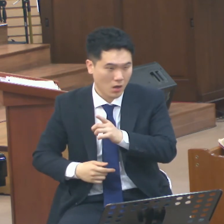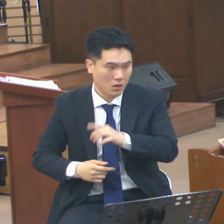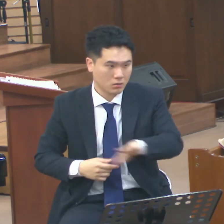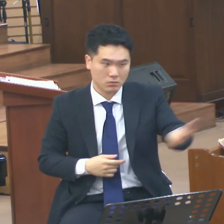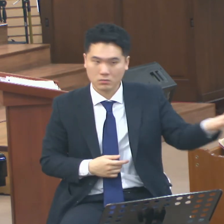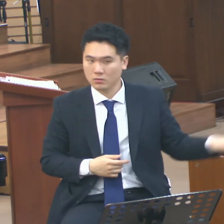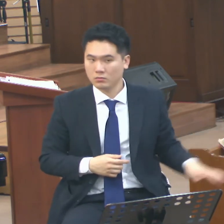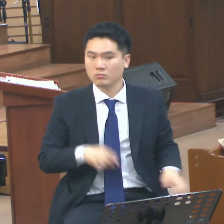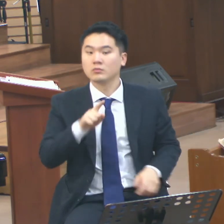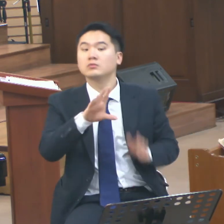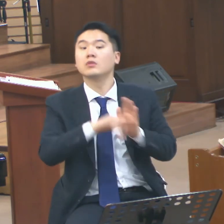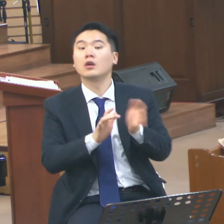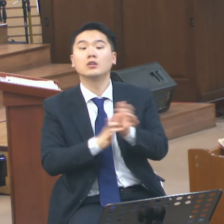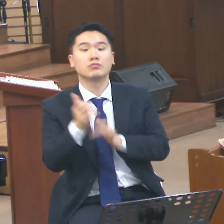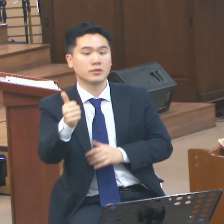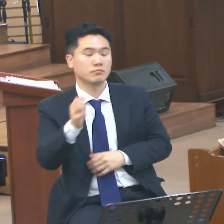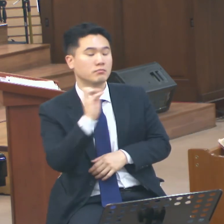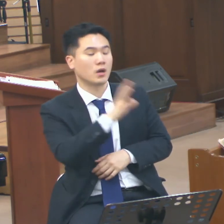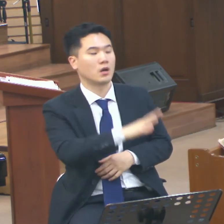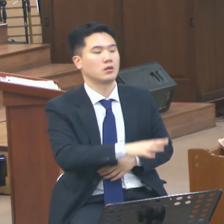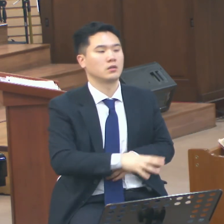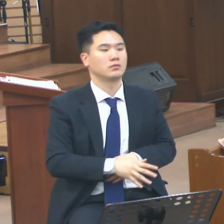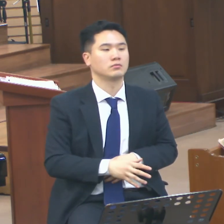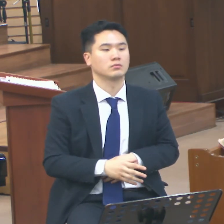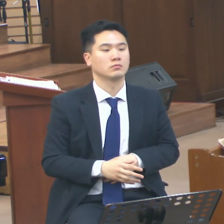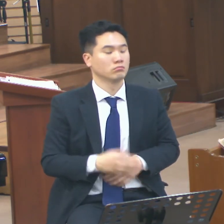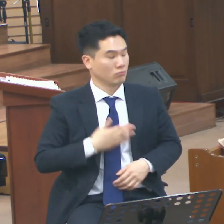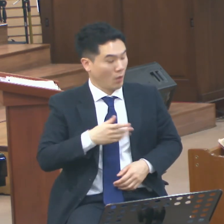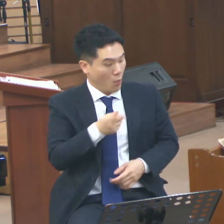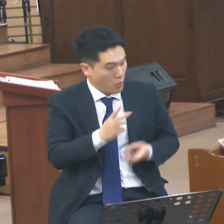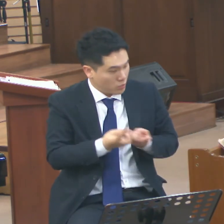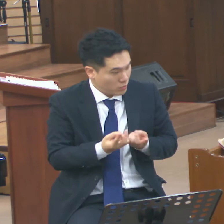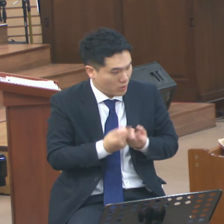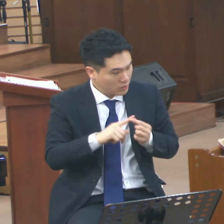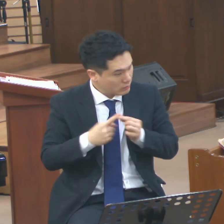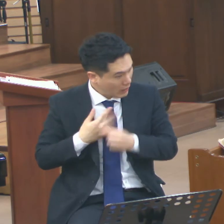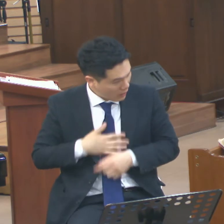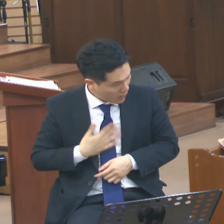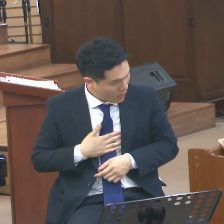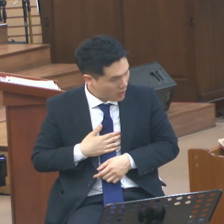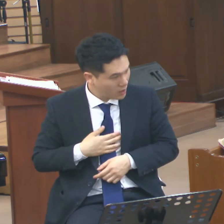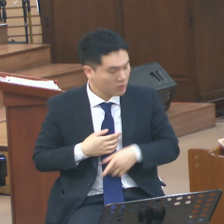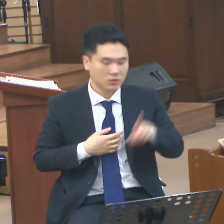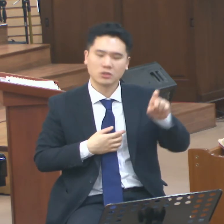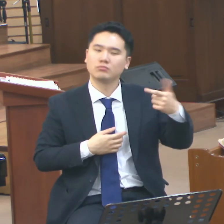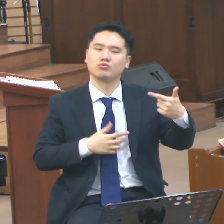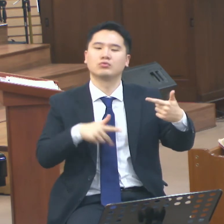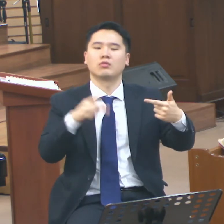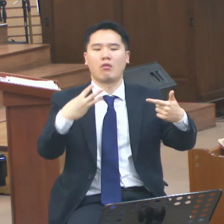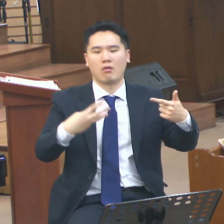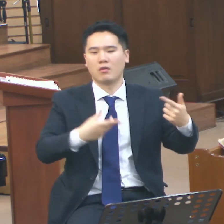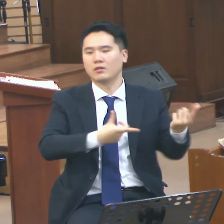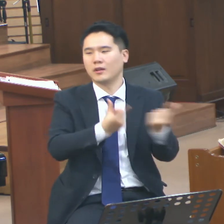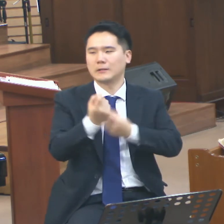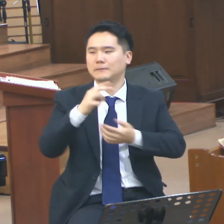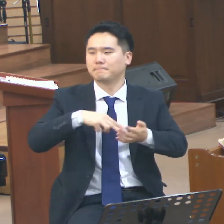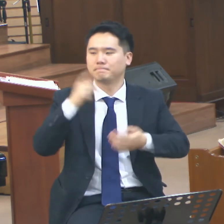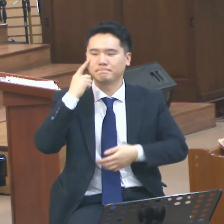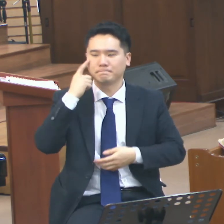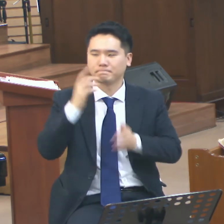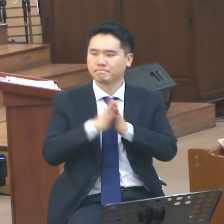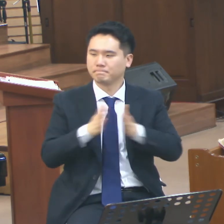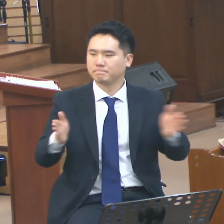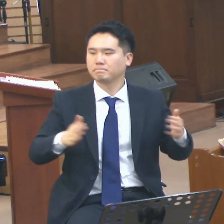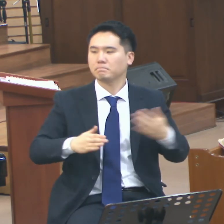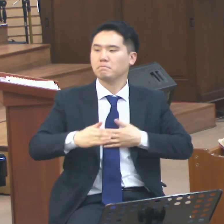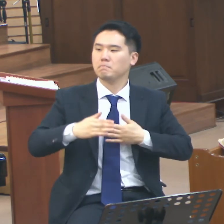자기가 어떻게 글을 아느냐고 여기에 꽂히지 않고 예수님이 하신 말씀을 보세요. 16절 앞에 보시고 읽겠습니다.